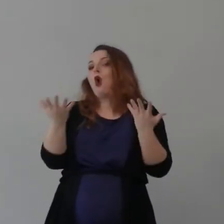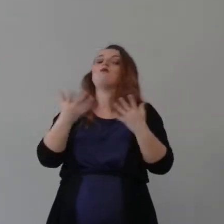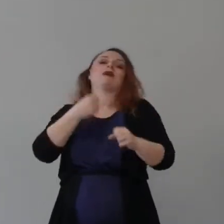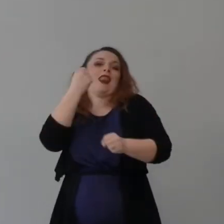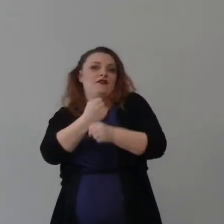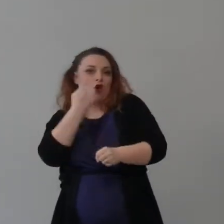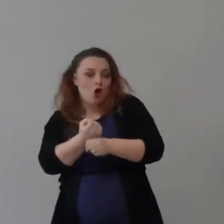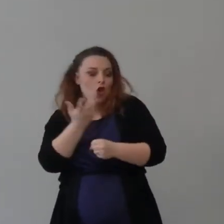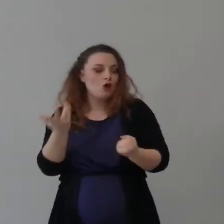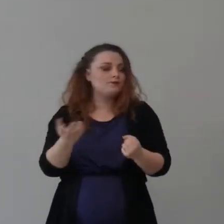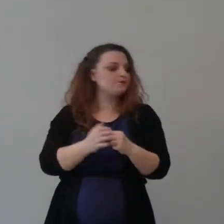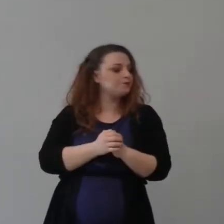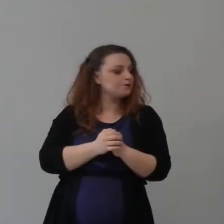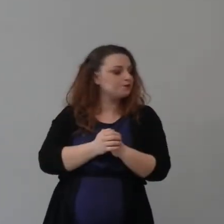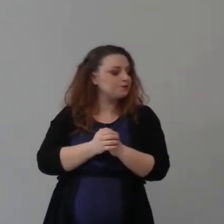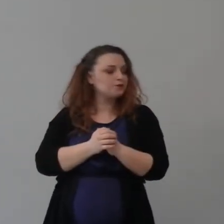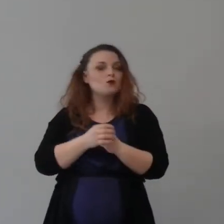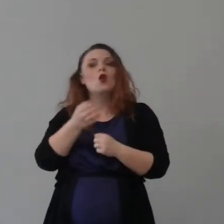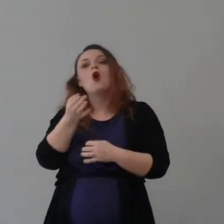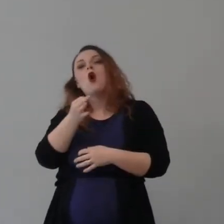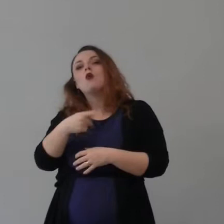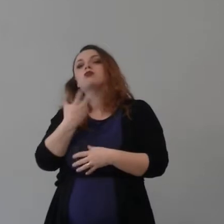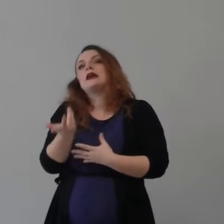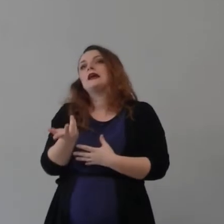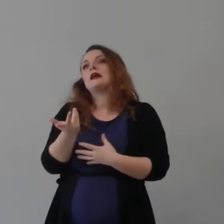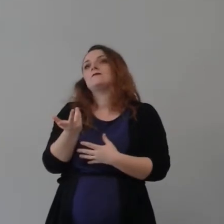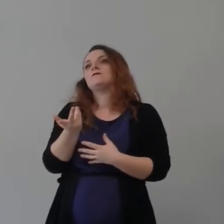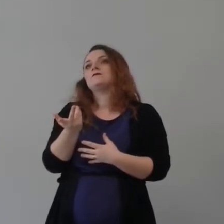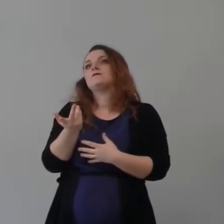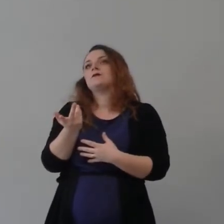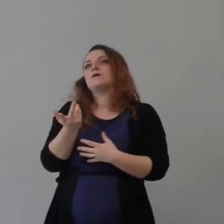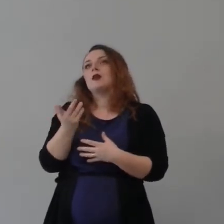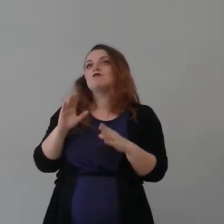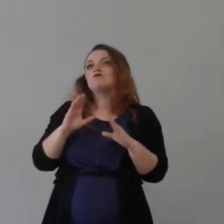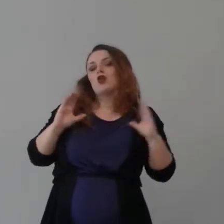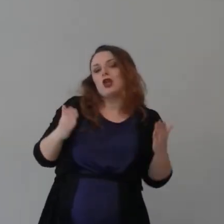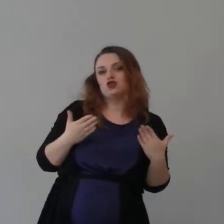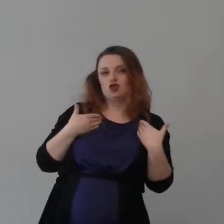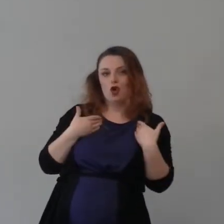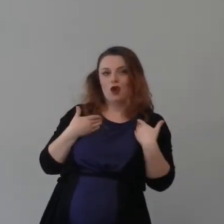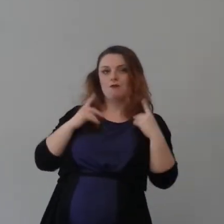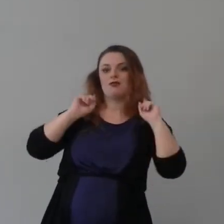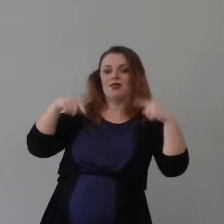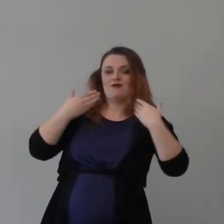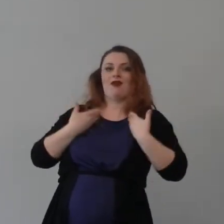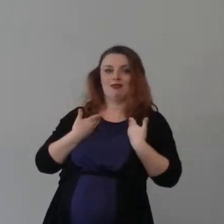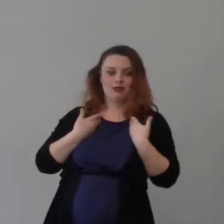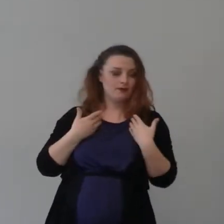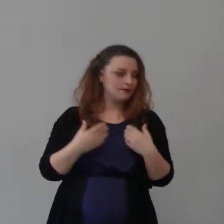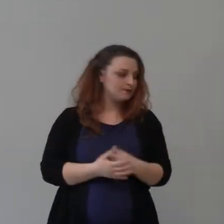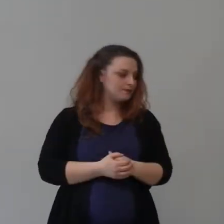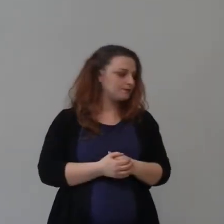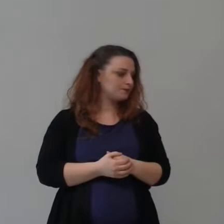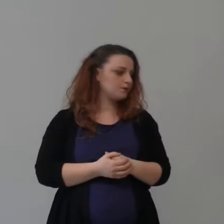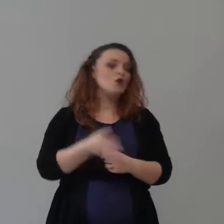cambiamo per la nostra, corriamo per la nostra sicurezza, fuggendo da una guerra o da una carestia. Cambiamo